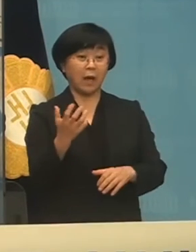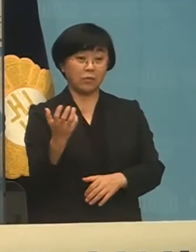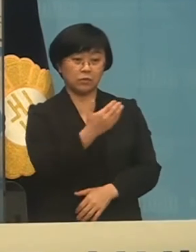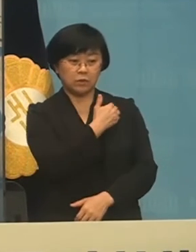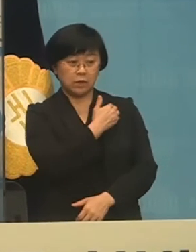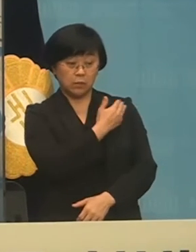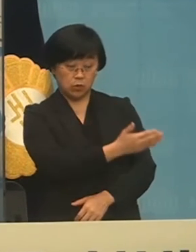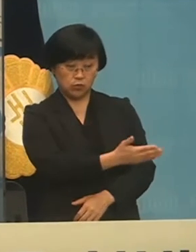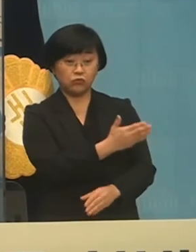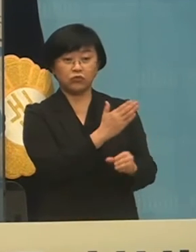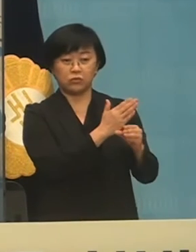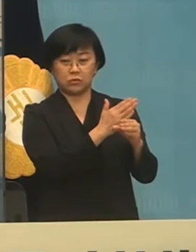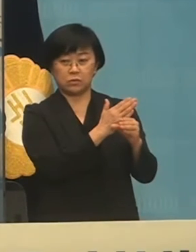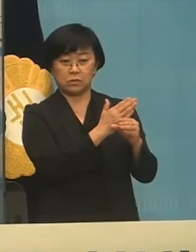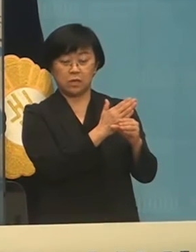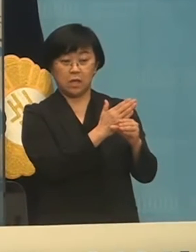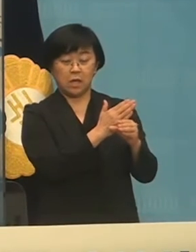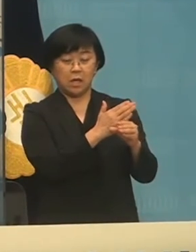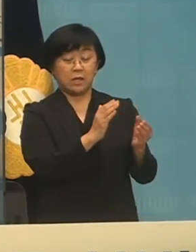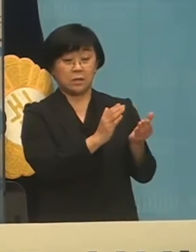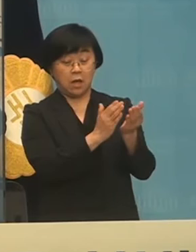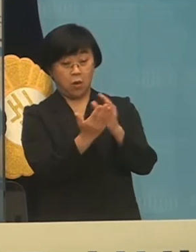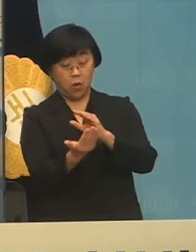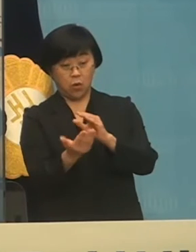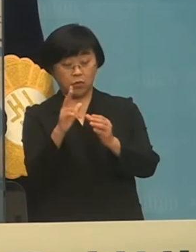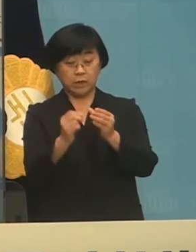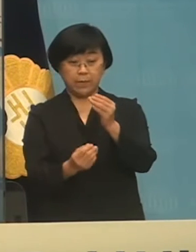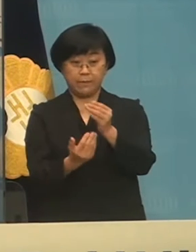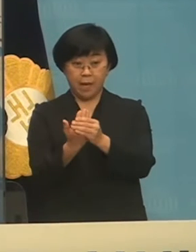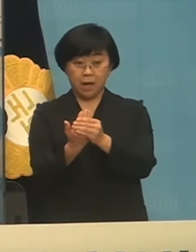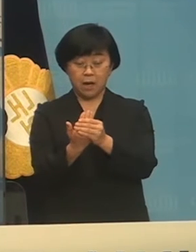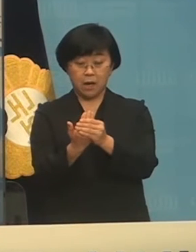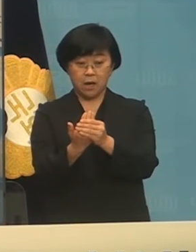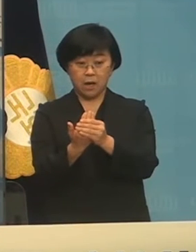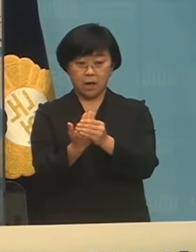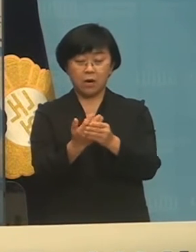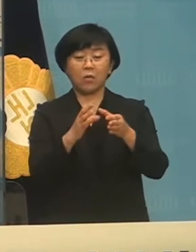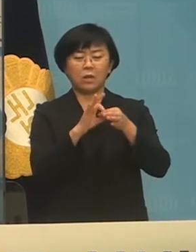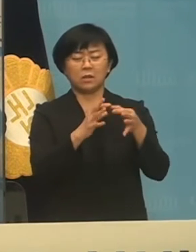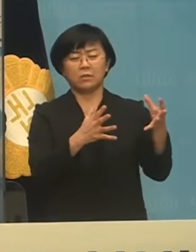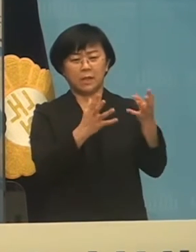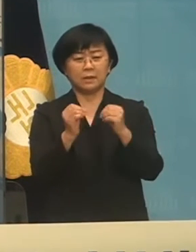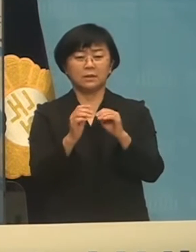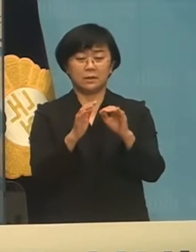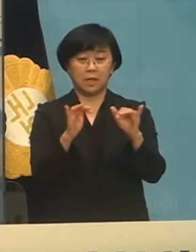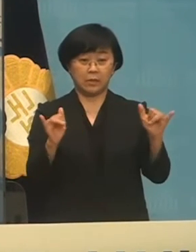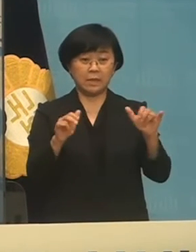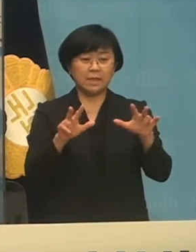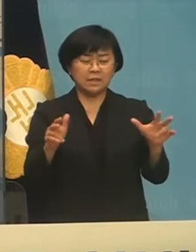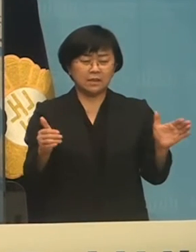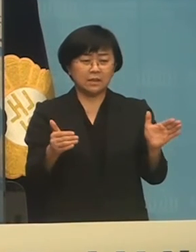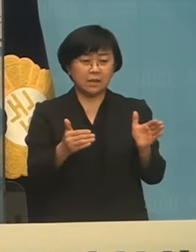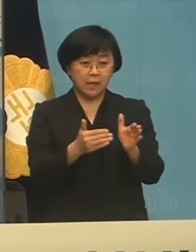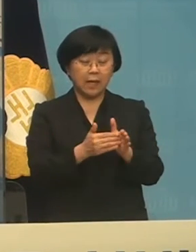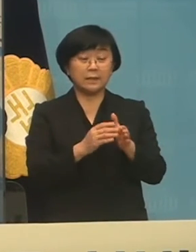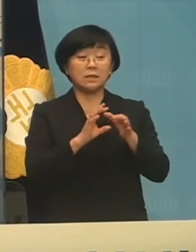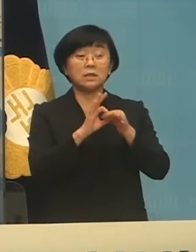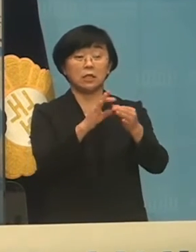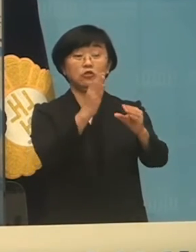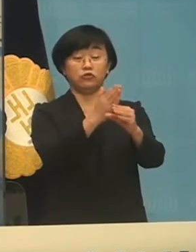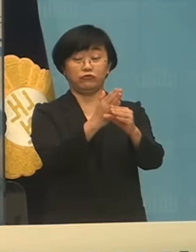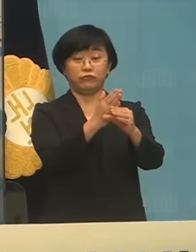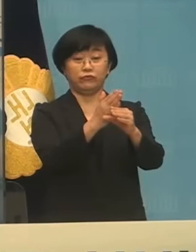있습니다. 세월호 참사로 인한 고통은 세월호와 관련된 많은 분들에게 현재까지 계속되고